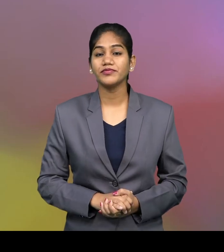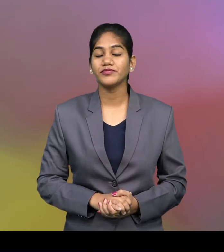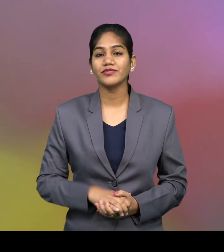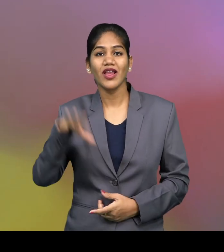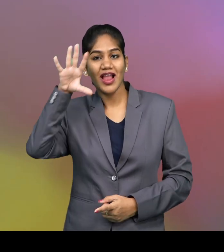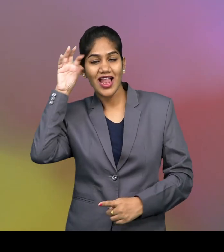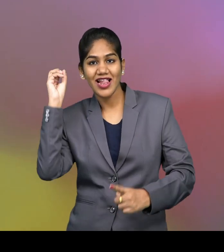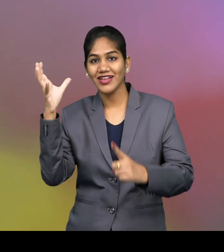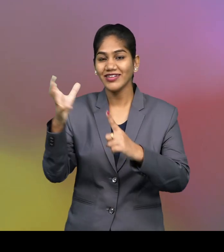అభ్యాస ఫలితం.